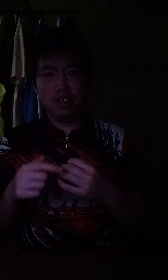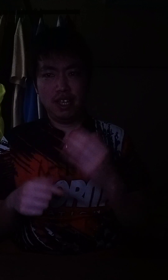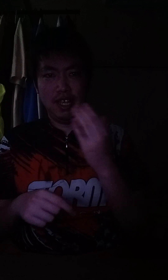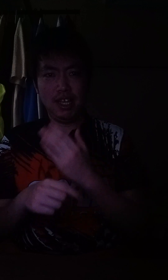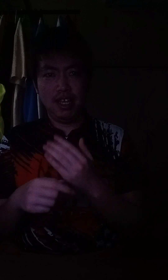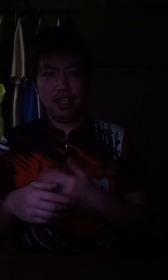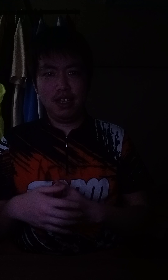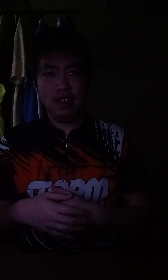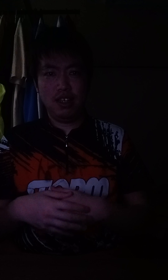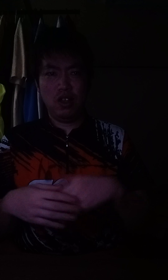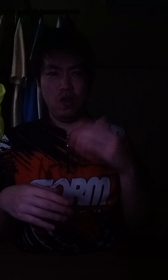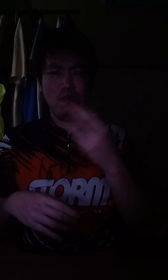너무 까다롭게.